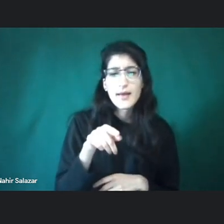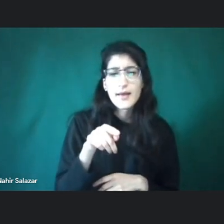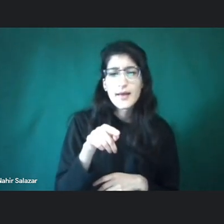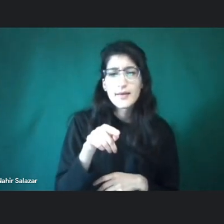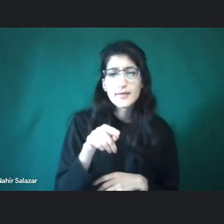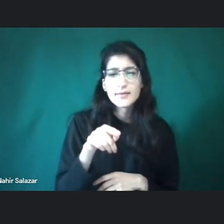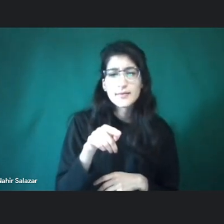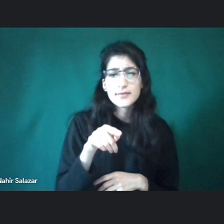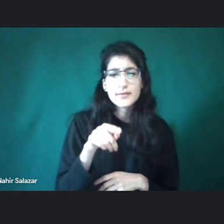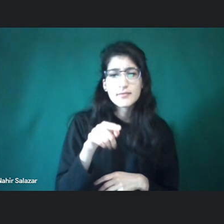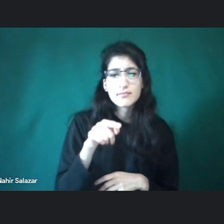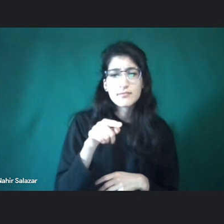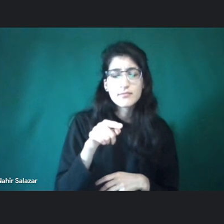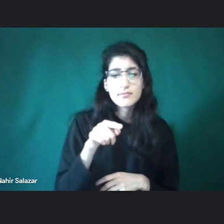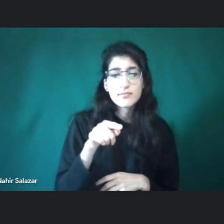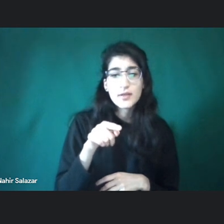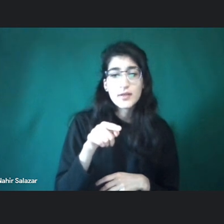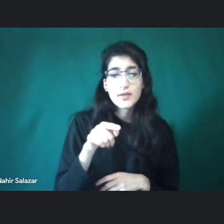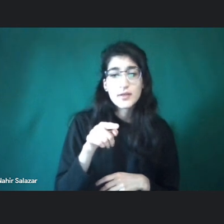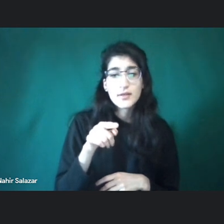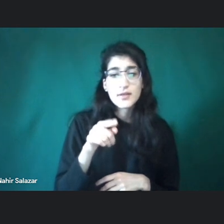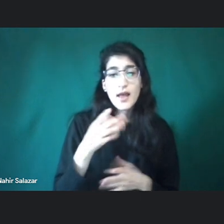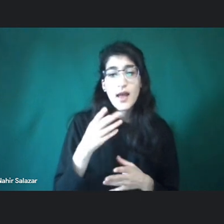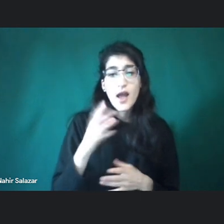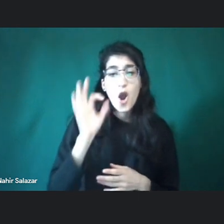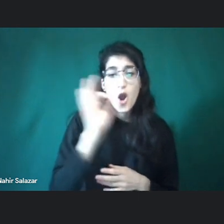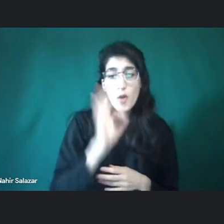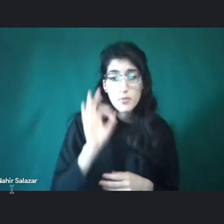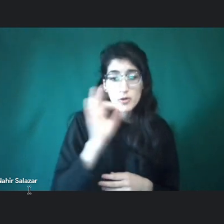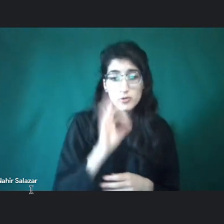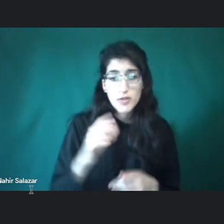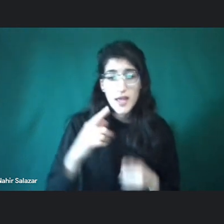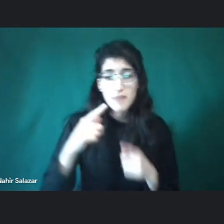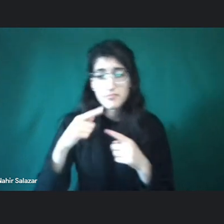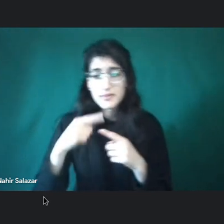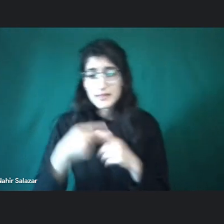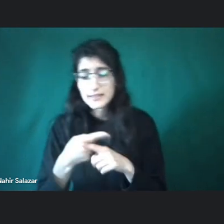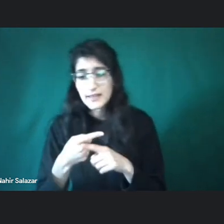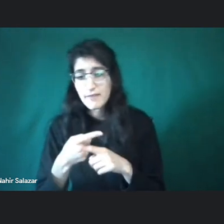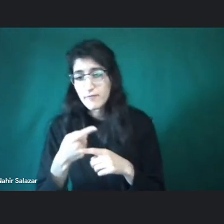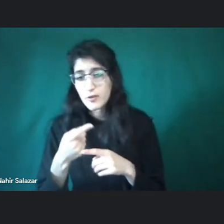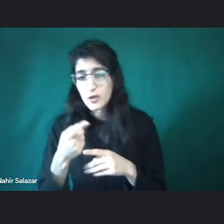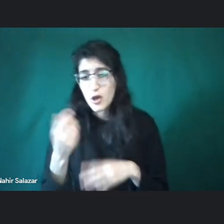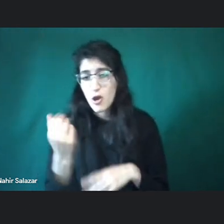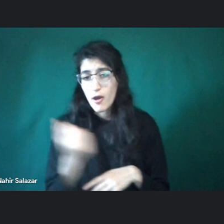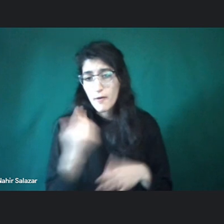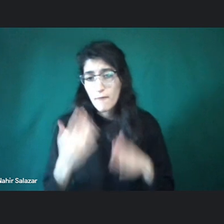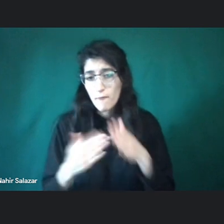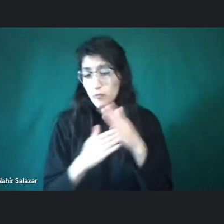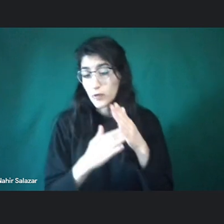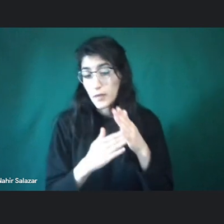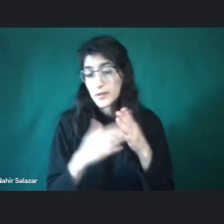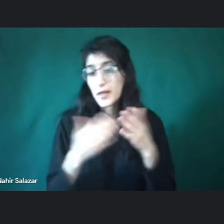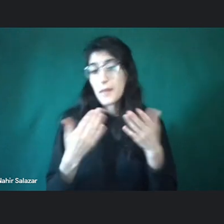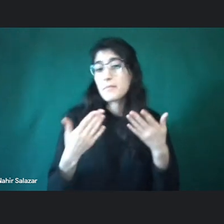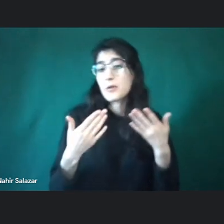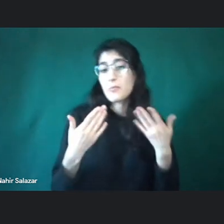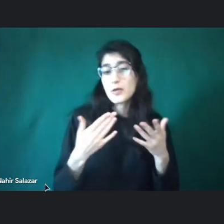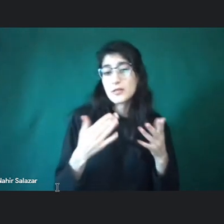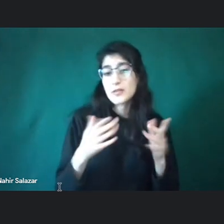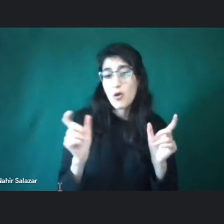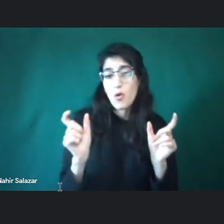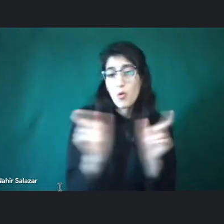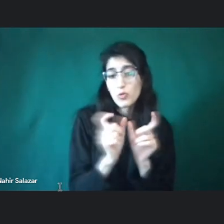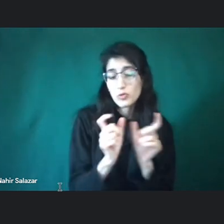claves, ¿sí? Las oportunidades y desafíos claves, ¿sí? Pero también puede ser separado, está bien de las dos maneras. Bueno. Key se traduce como